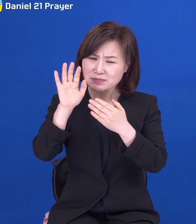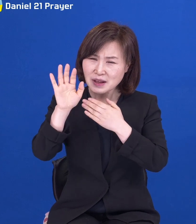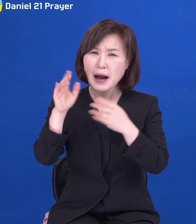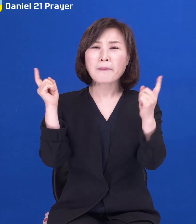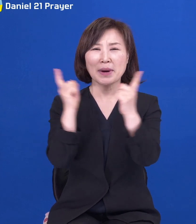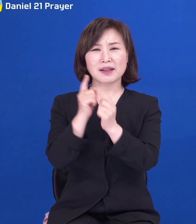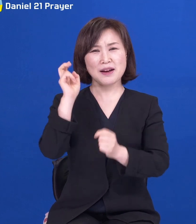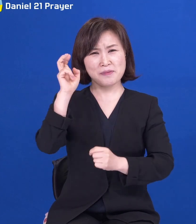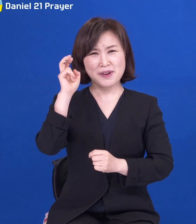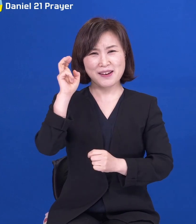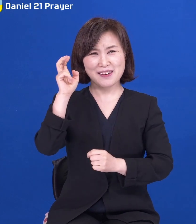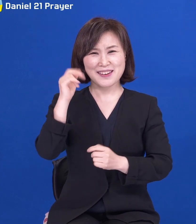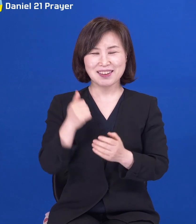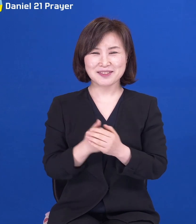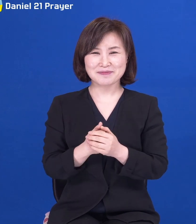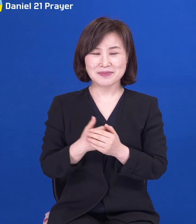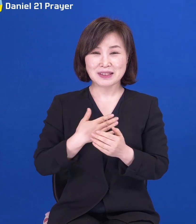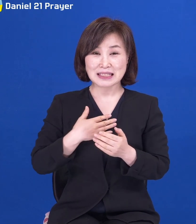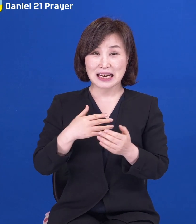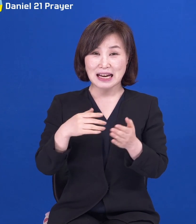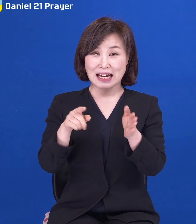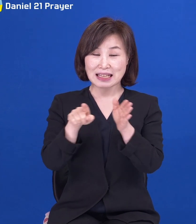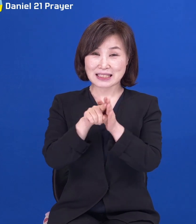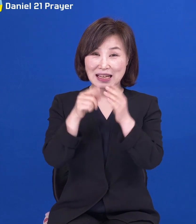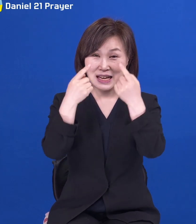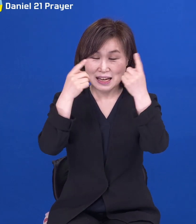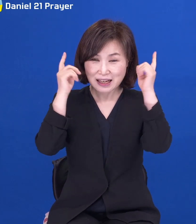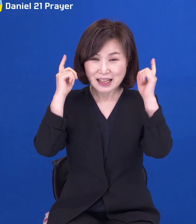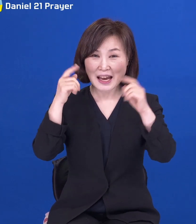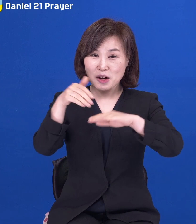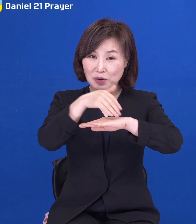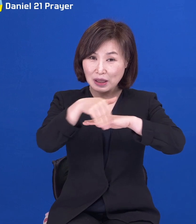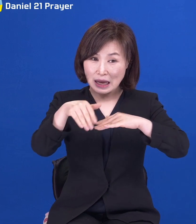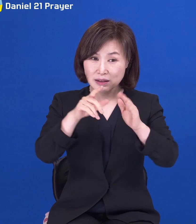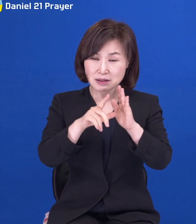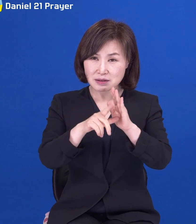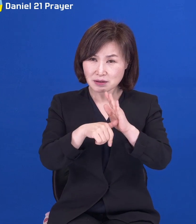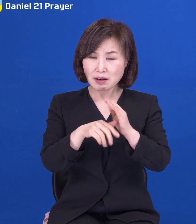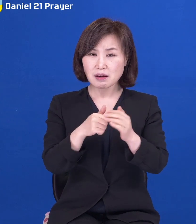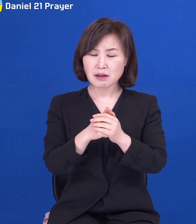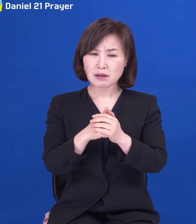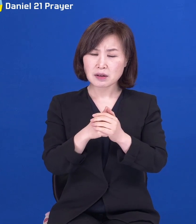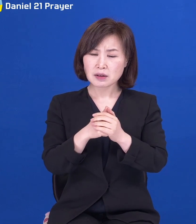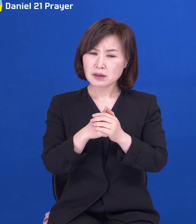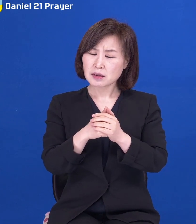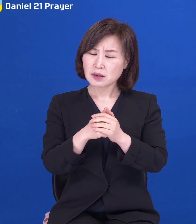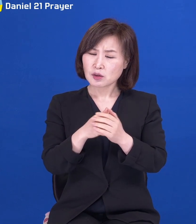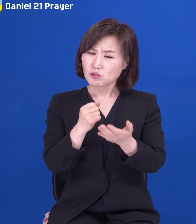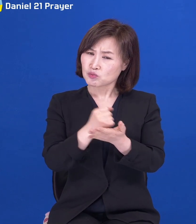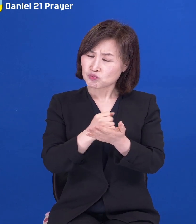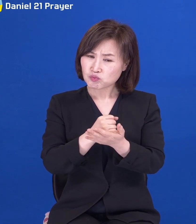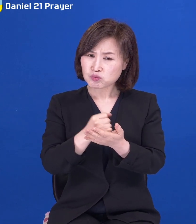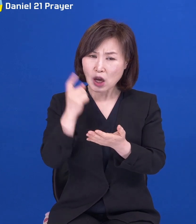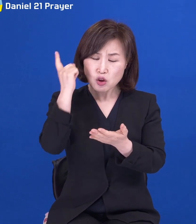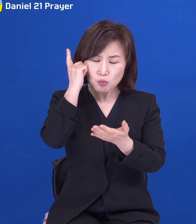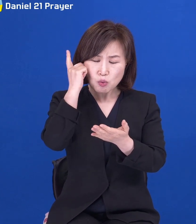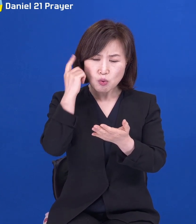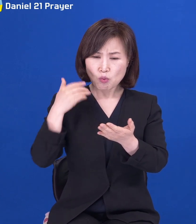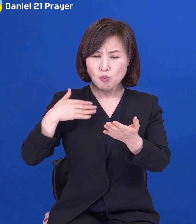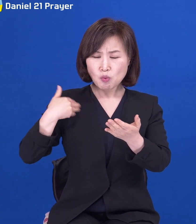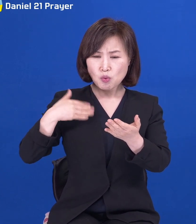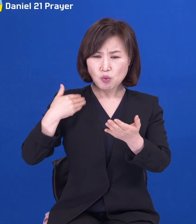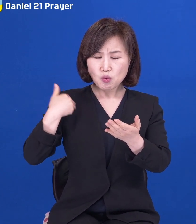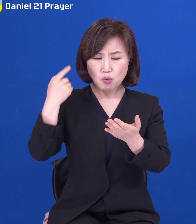제가 그래 장신대에 다니고 오후 채플 시간에 나왔어요. 근데 페이스북으로 모르는 사진이 있던 거예요. 누구지 하는 게